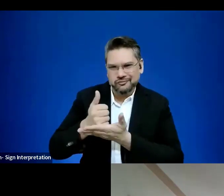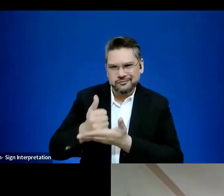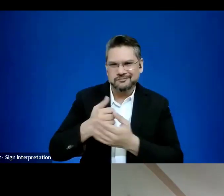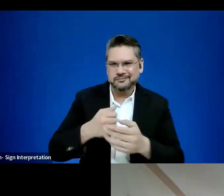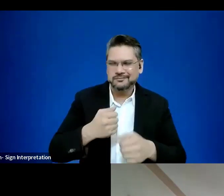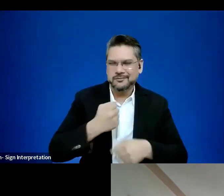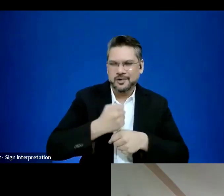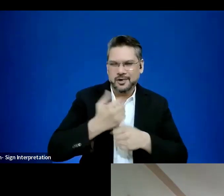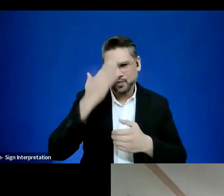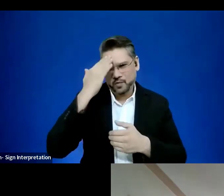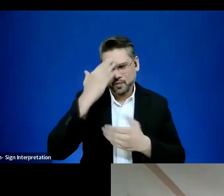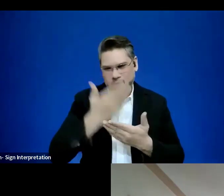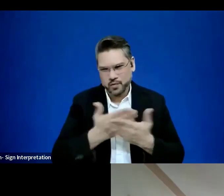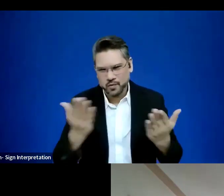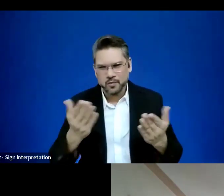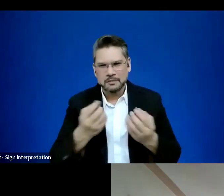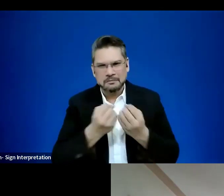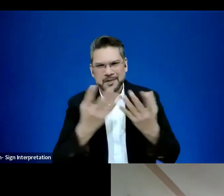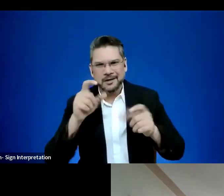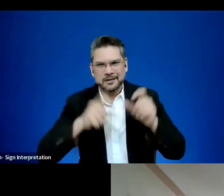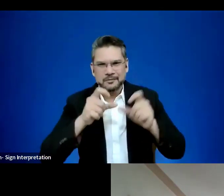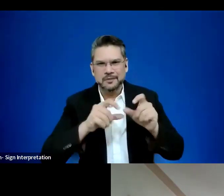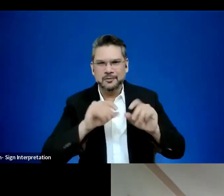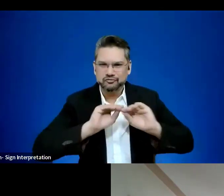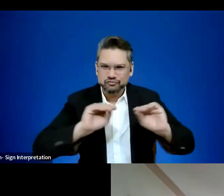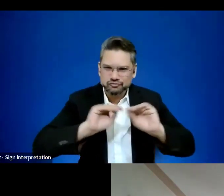在今天呢，有很多都是。